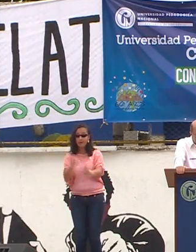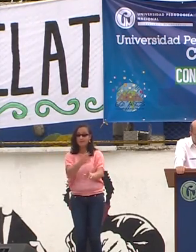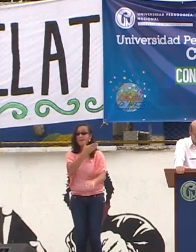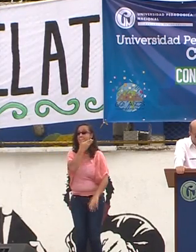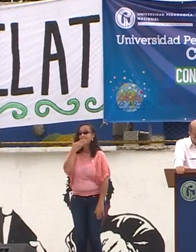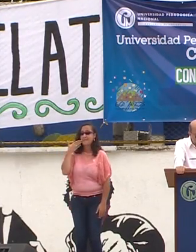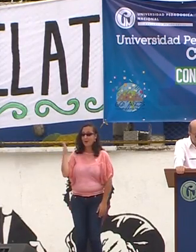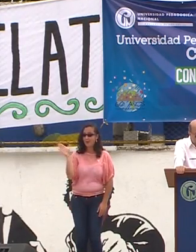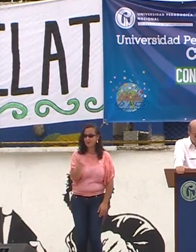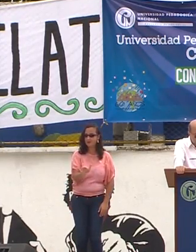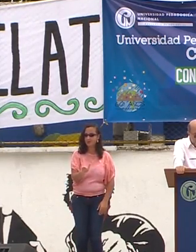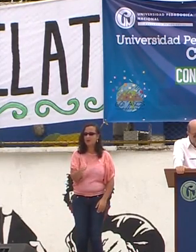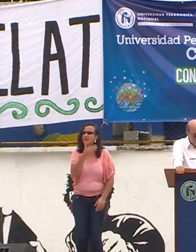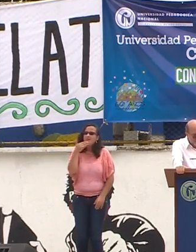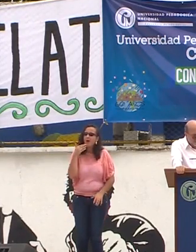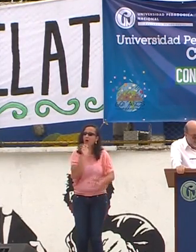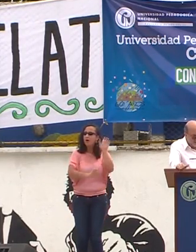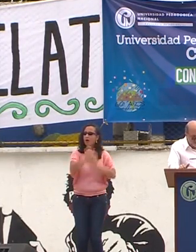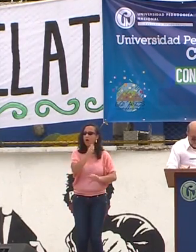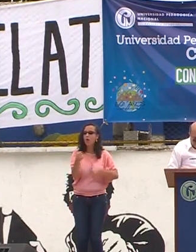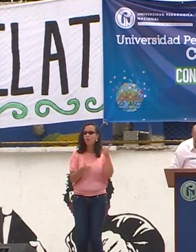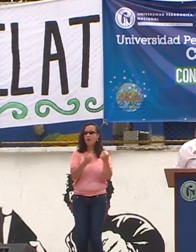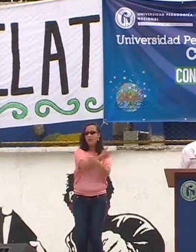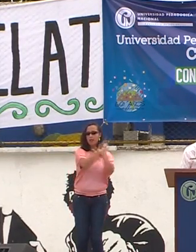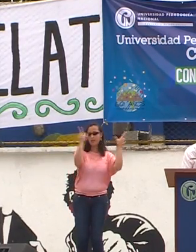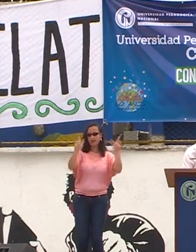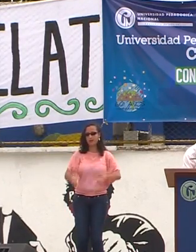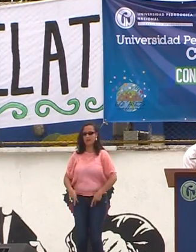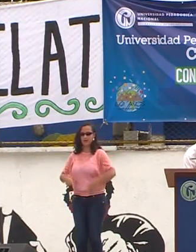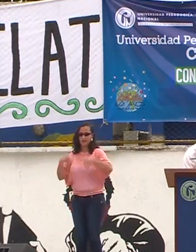posibilidades por la vida y la libertad.